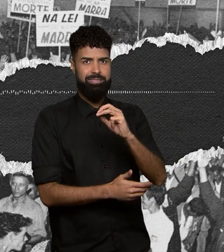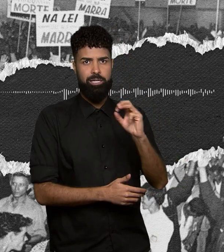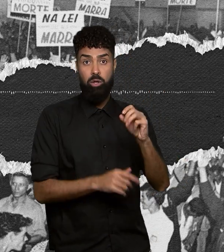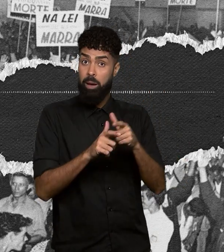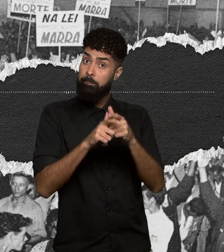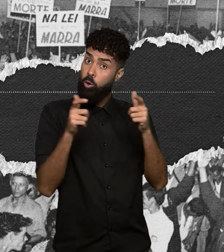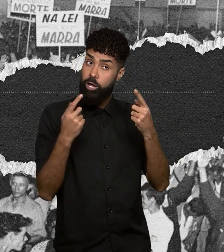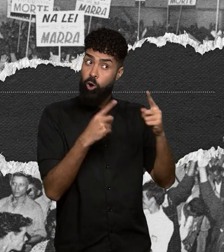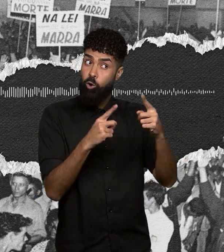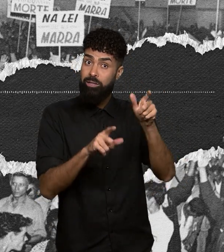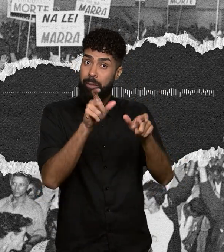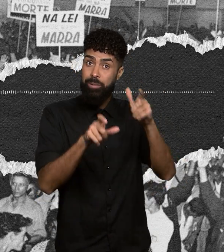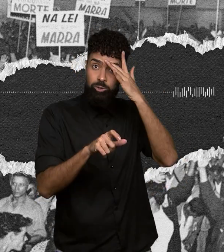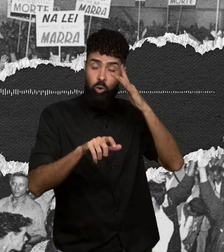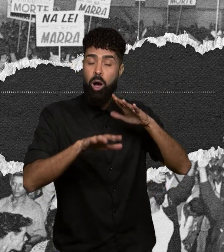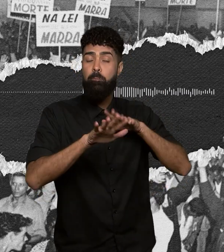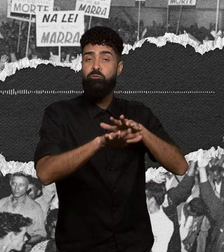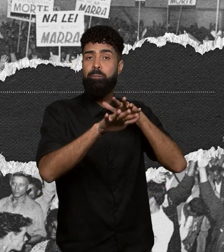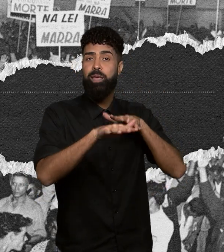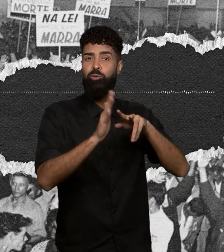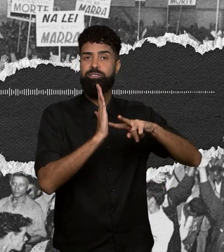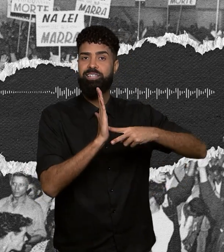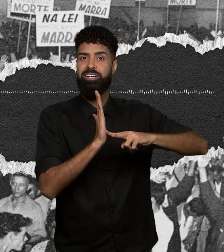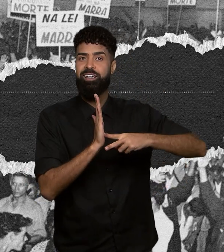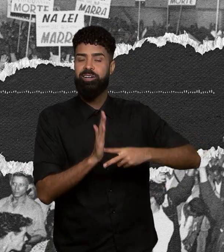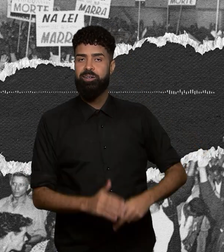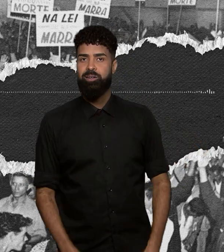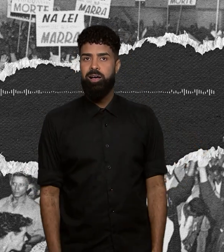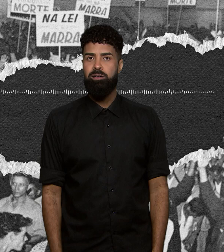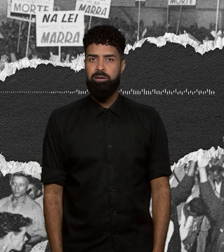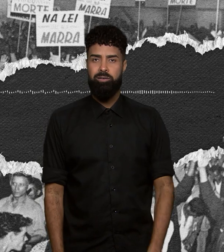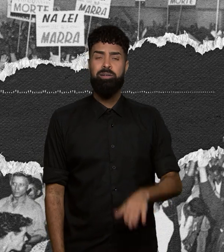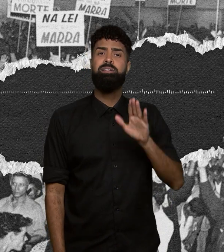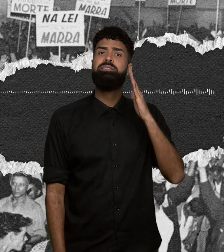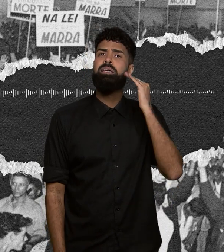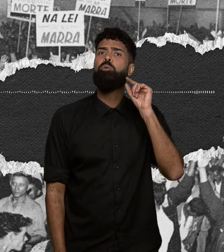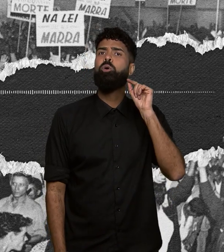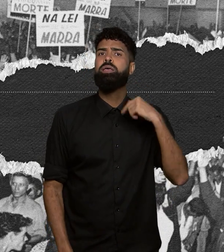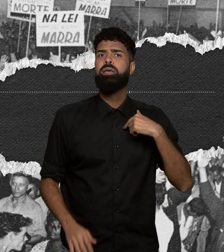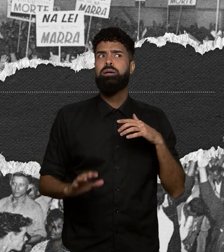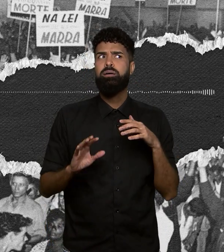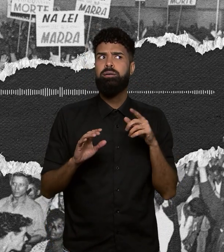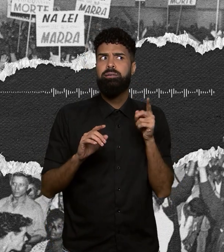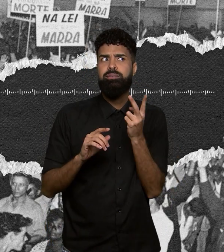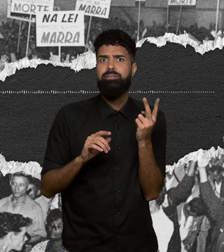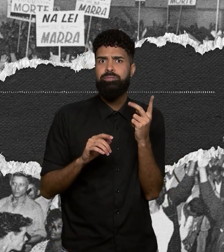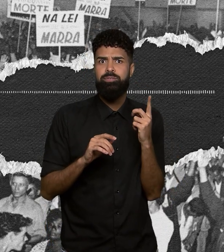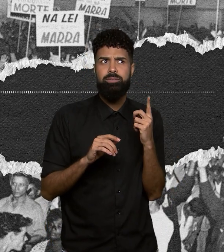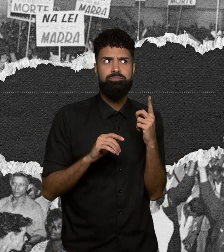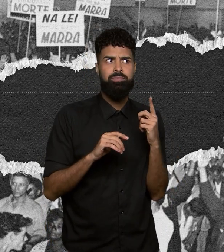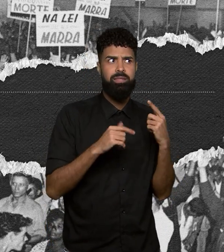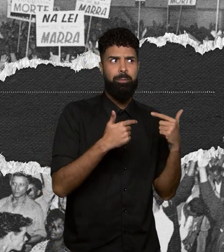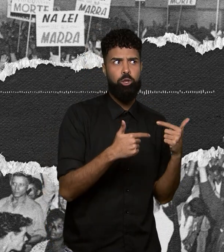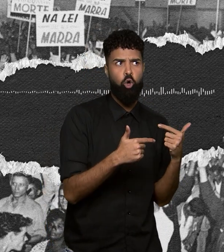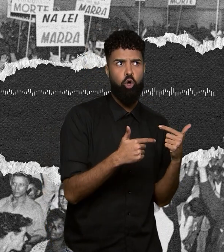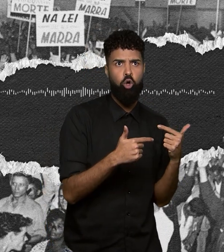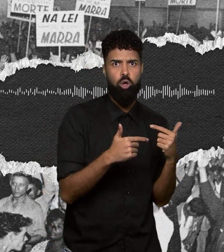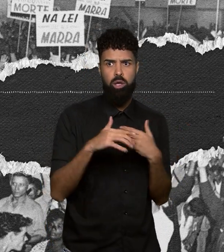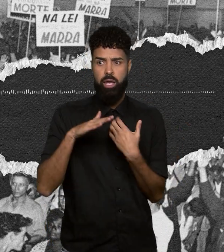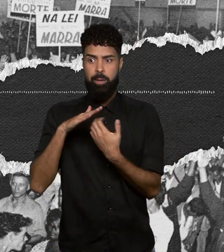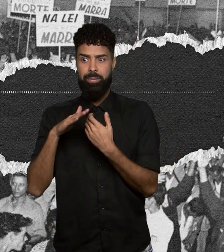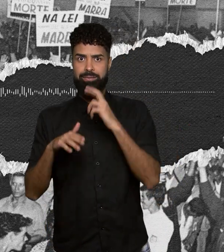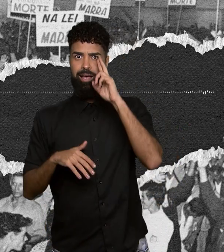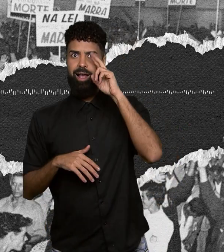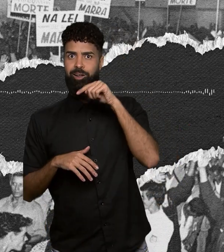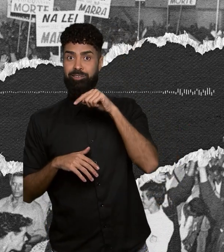contra sindicalistas e sabe o que liga trabalhadores a empresários os salários vamos